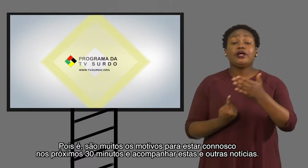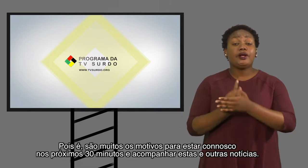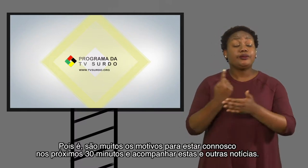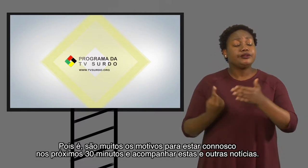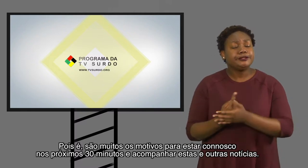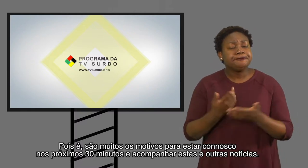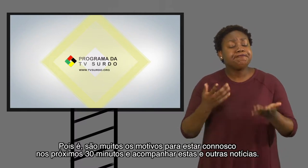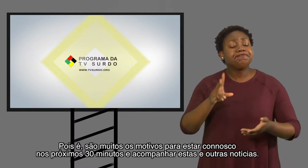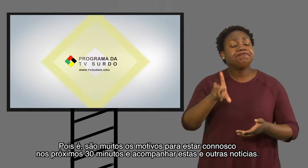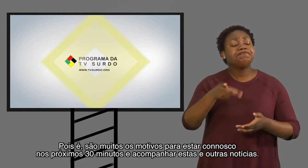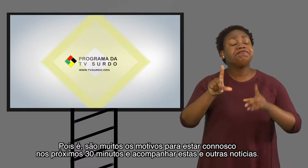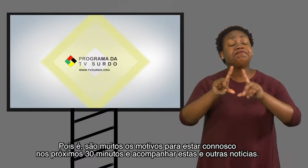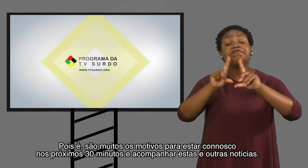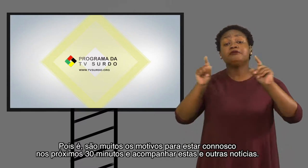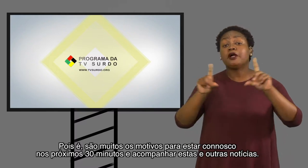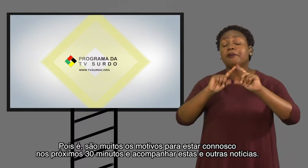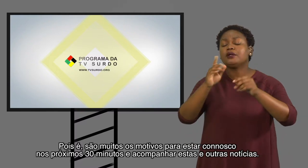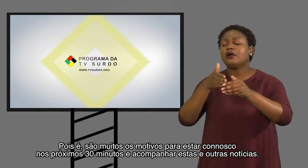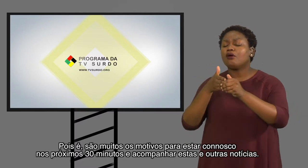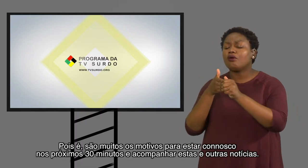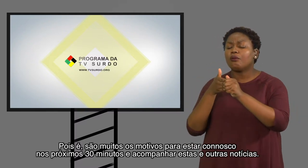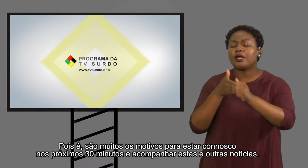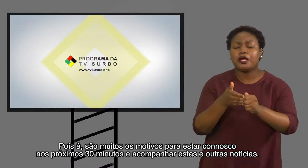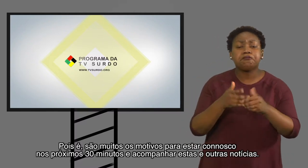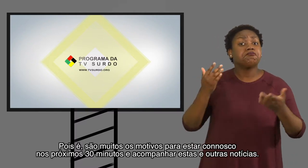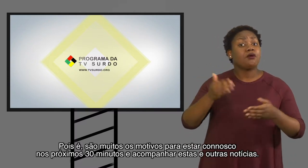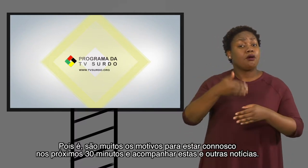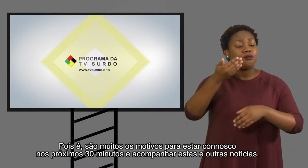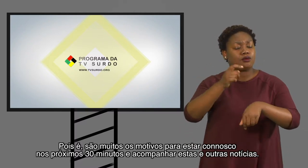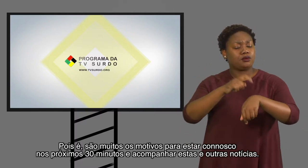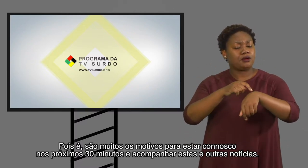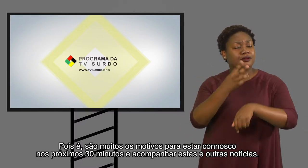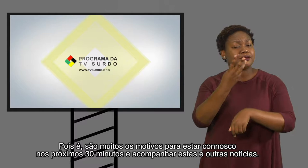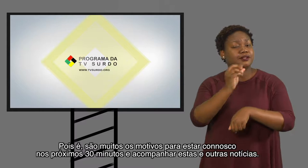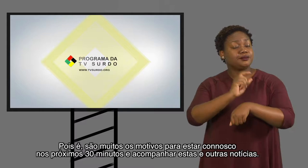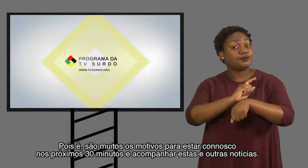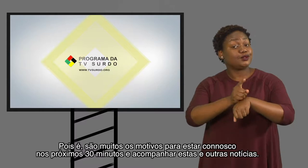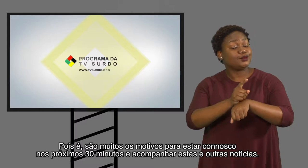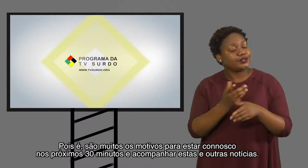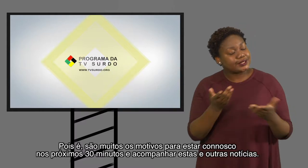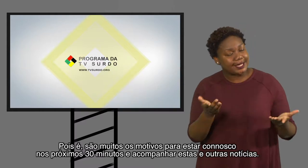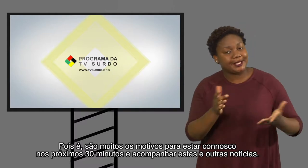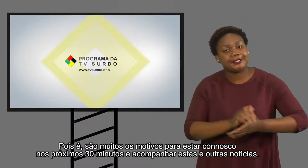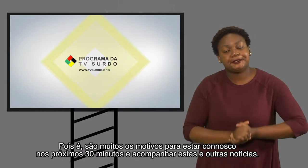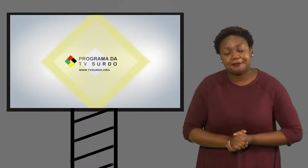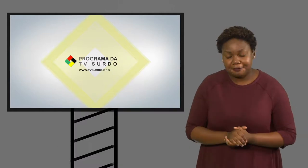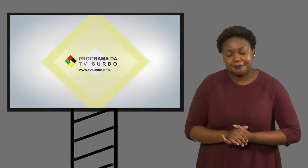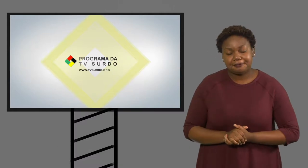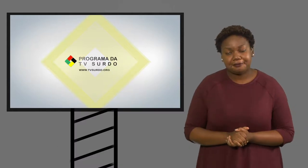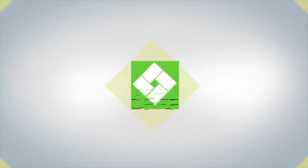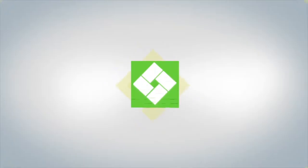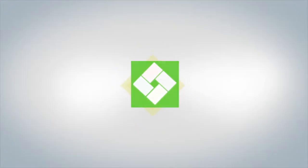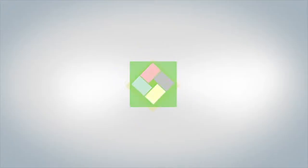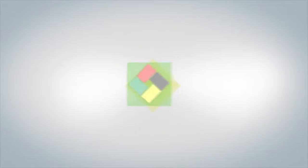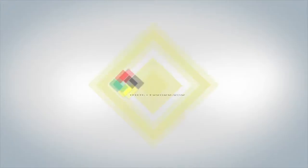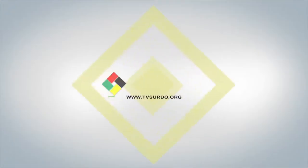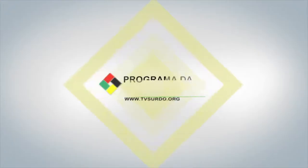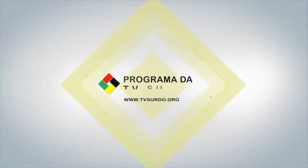muitos os motivos para estar conosco nos próximos 30 minutos e acompanhar estas e outras notícias.